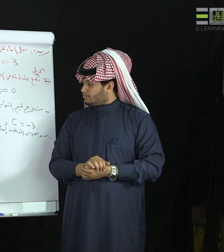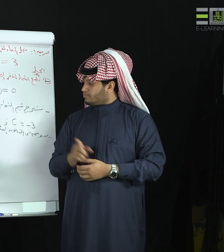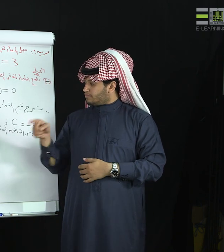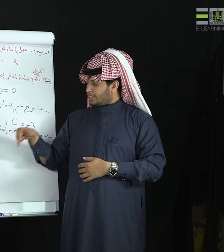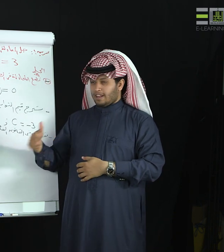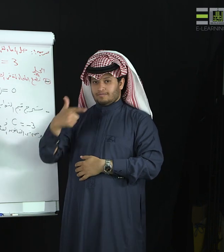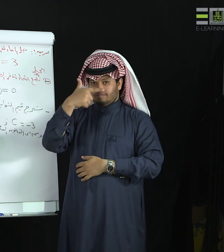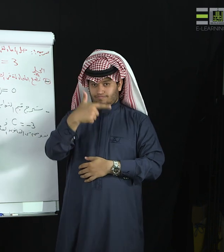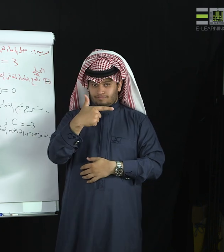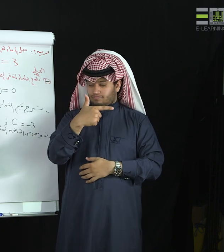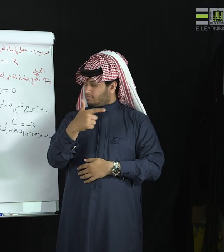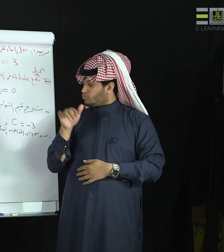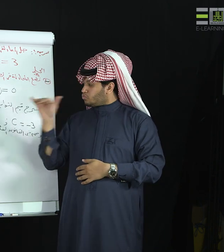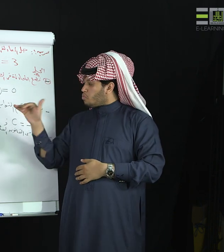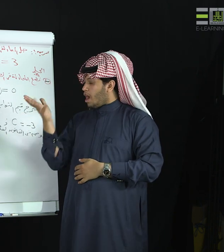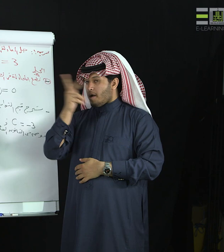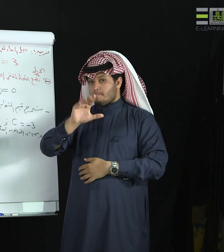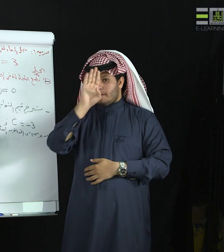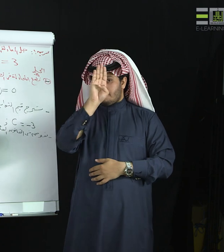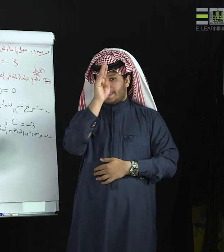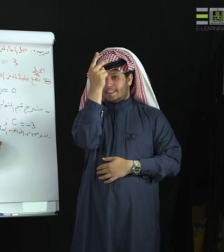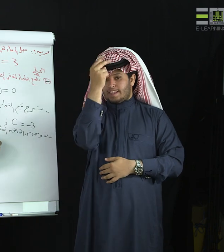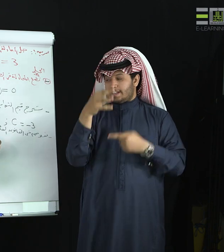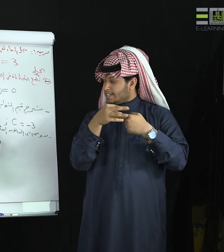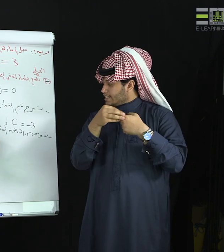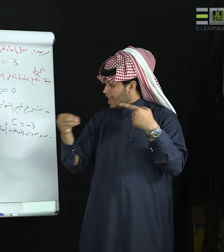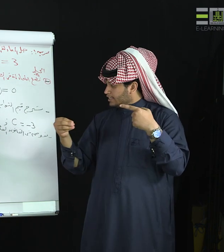ناقص 4 ضرب اي ضرب سي